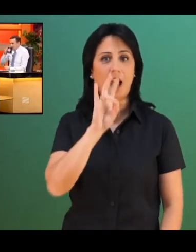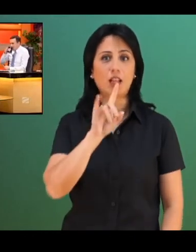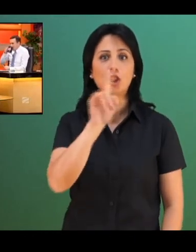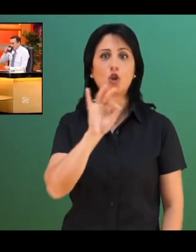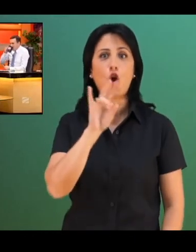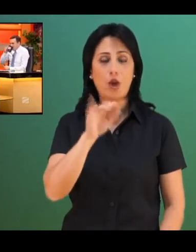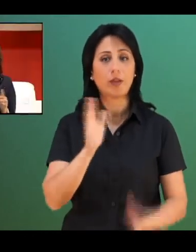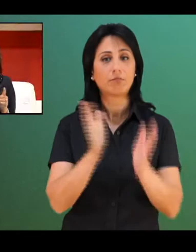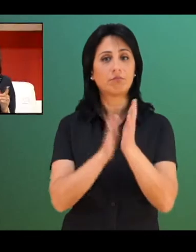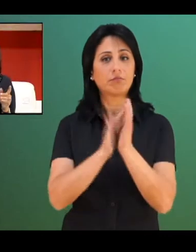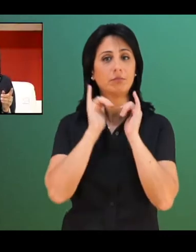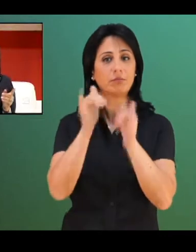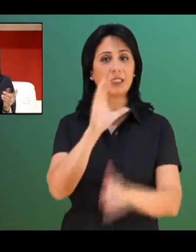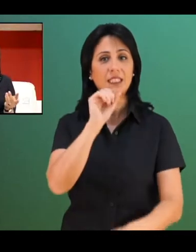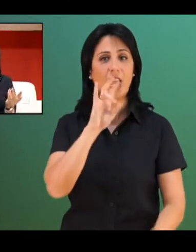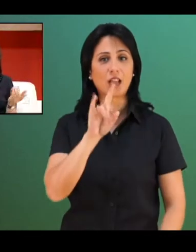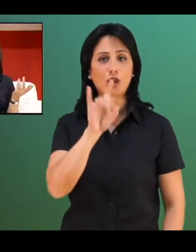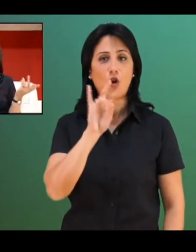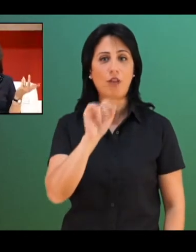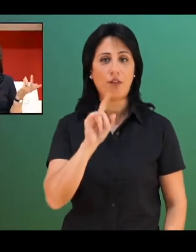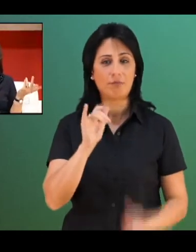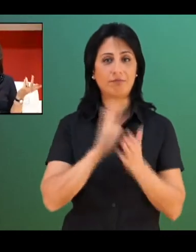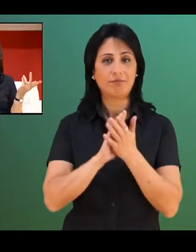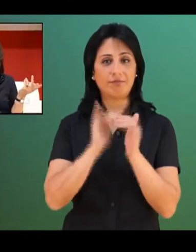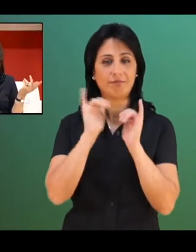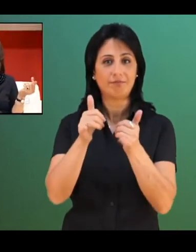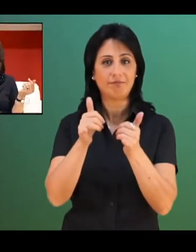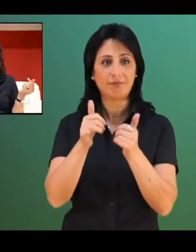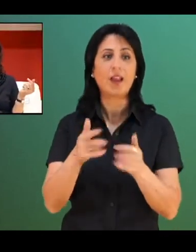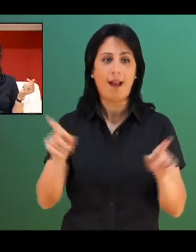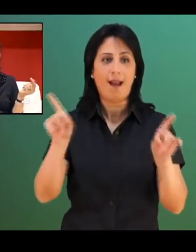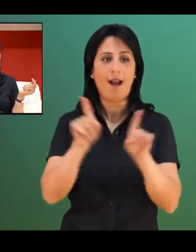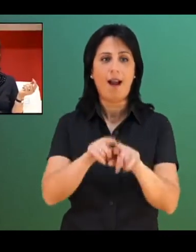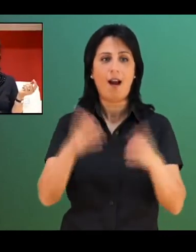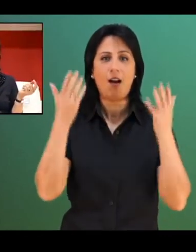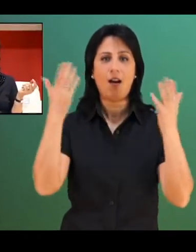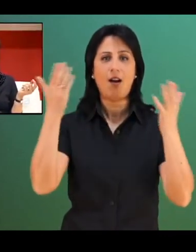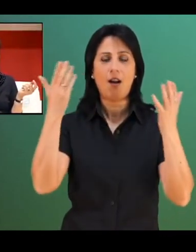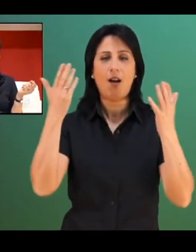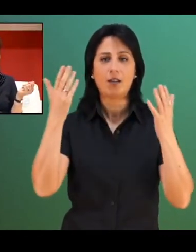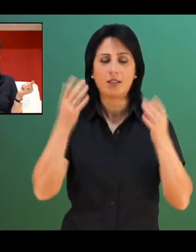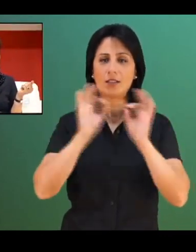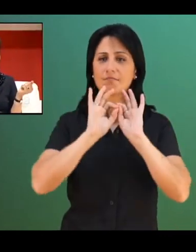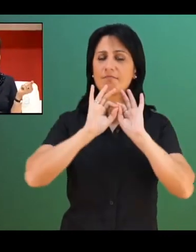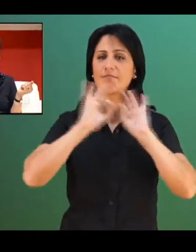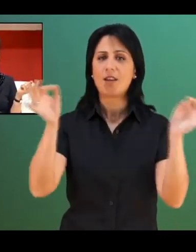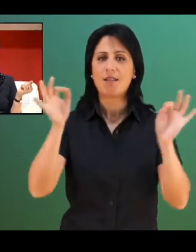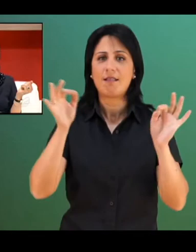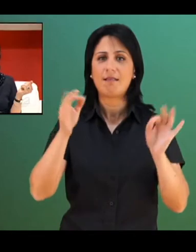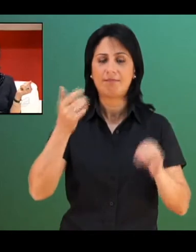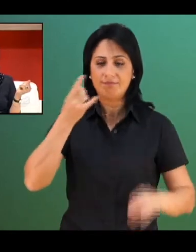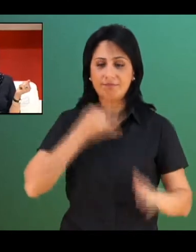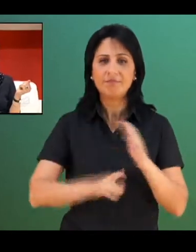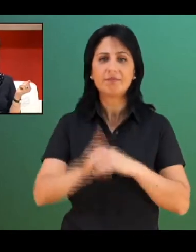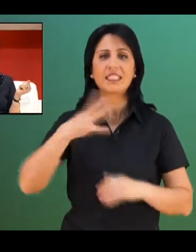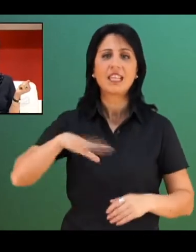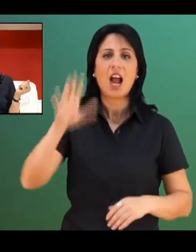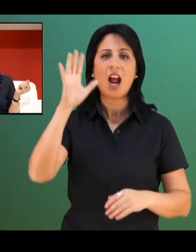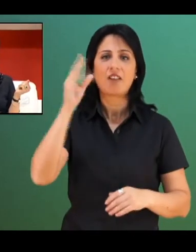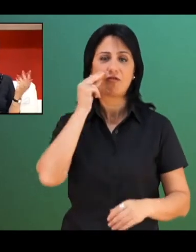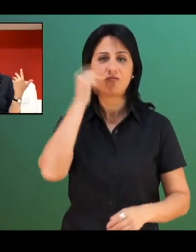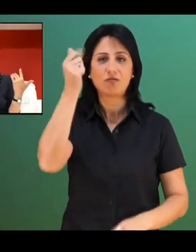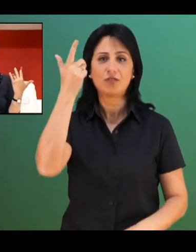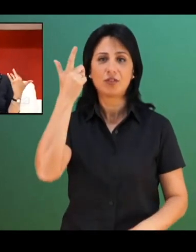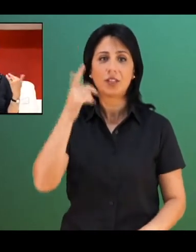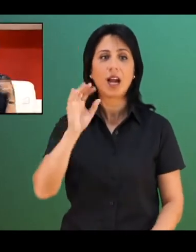ის ის ის ის ის ის ის ის ის ის ის ის ის ის ის ის ის ის ის ის ის ის ის ის ის ის ის ის ის ის ის ის ის ის ის ის ის ის ის ის ის ის ის ის ის ის ის ის ის